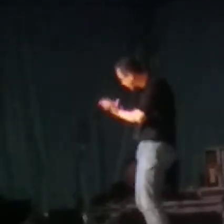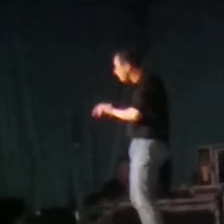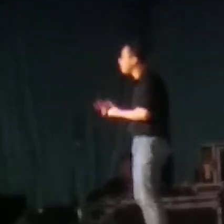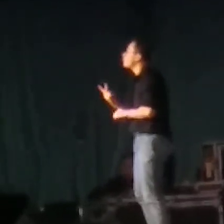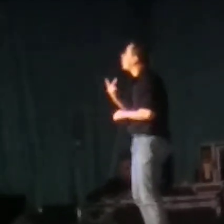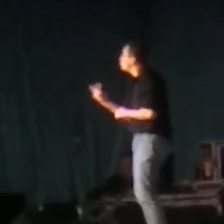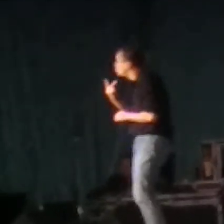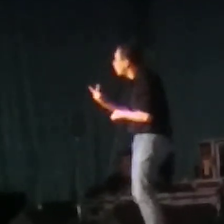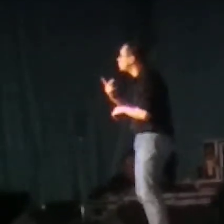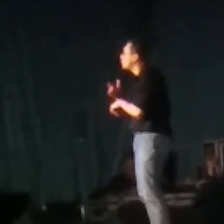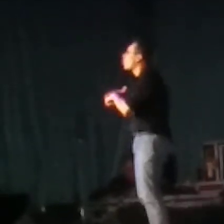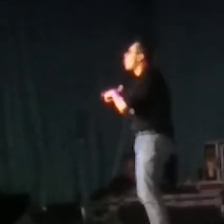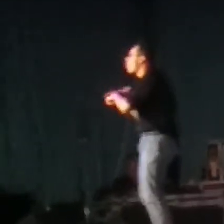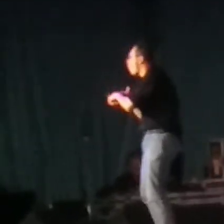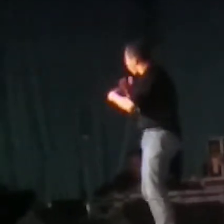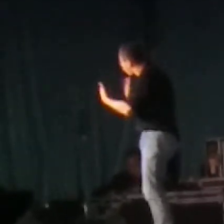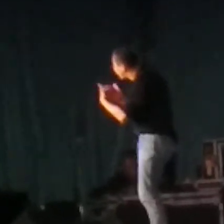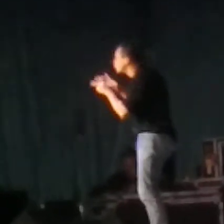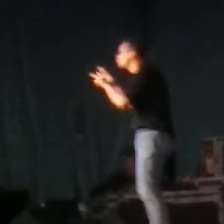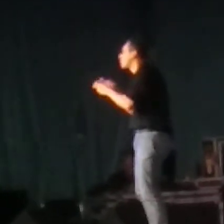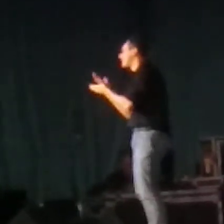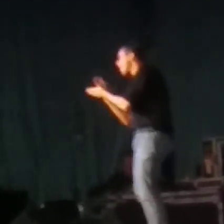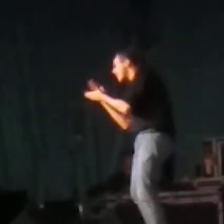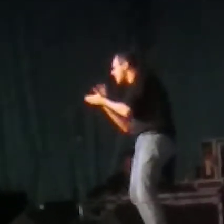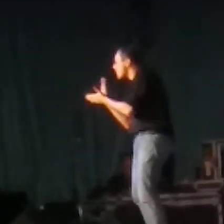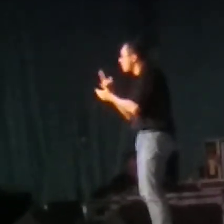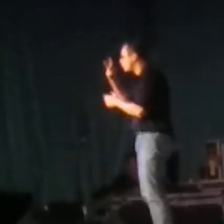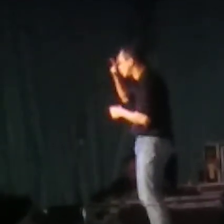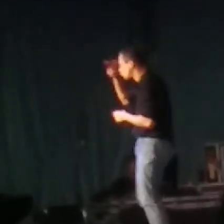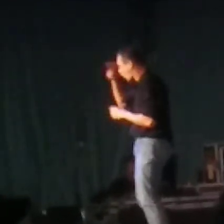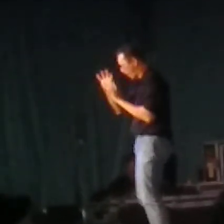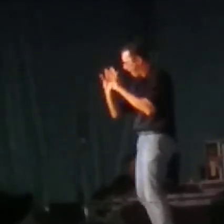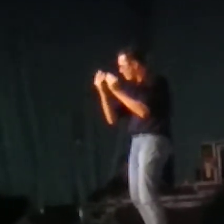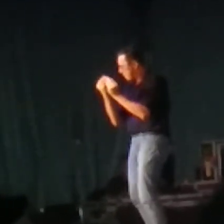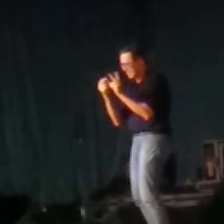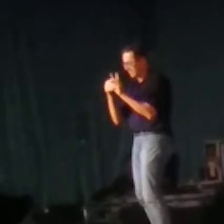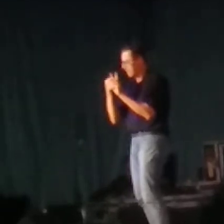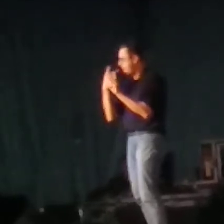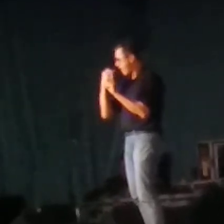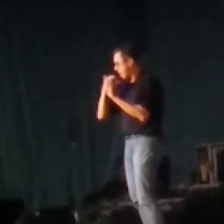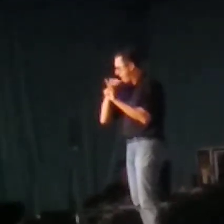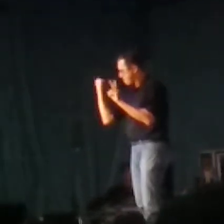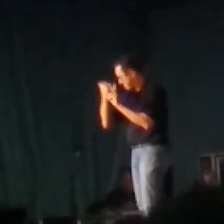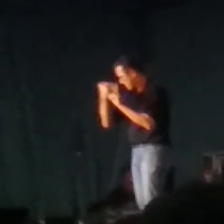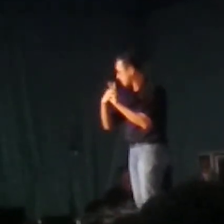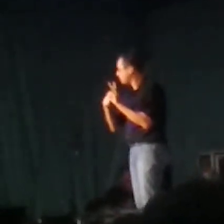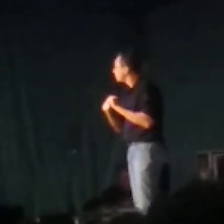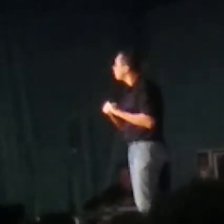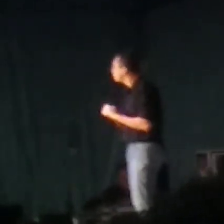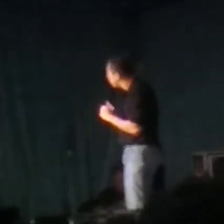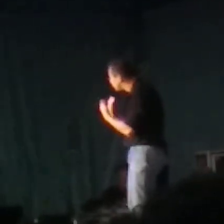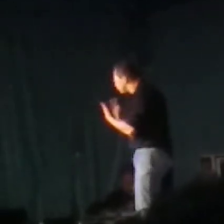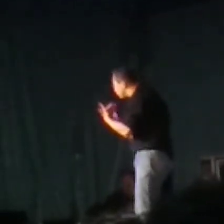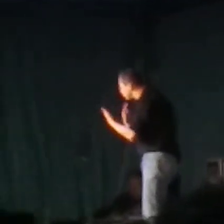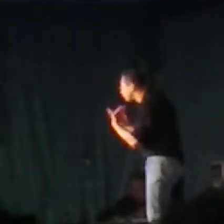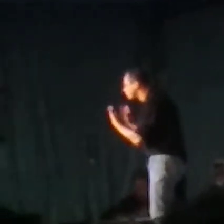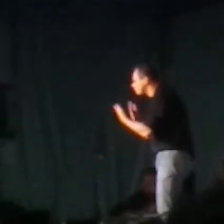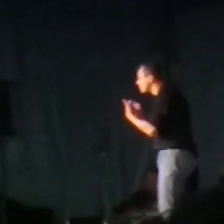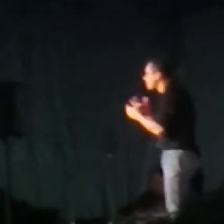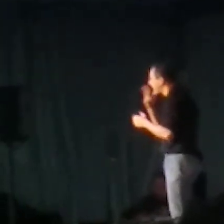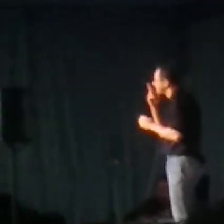começou a conversar sobre o livro, sobre a história, sobre tudo, a gente começou a entender. Era uma brincadeira